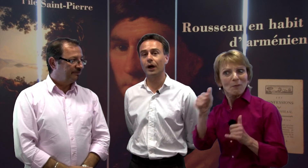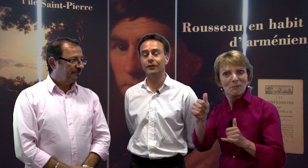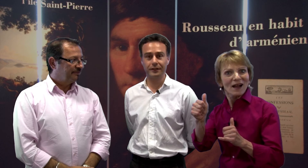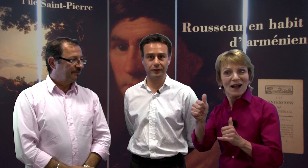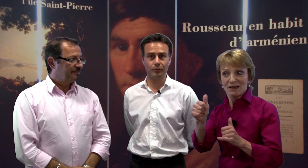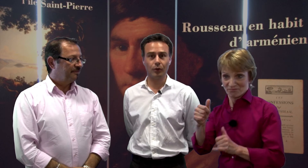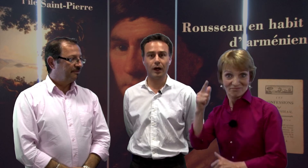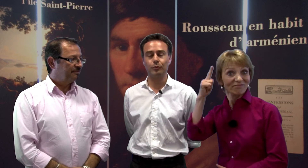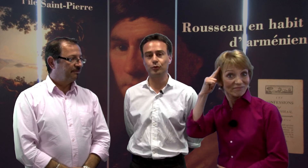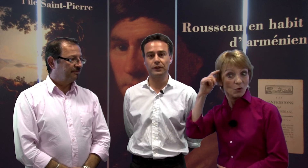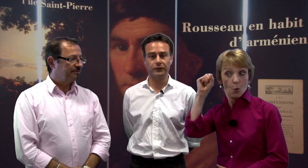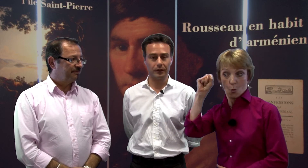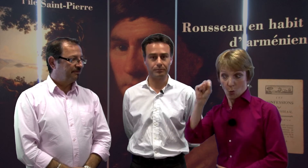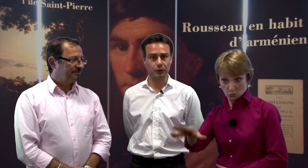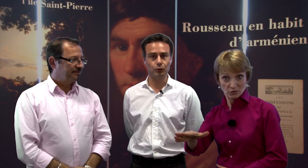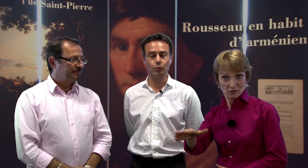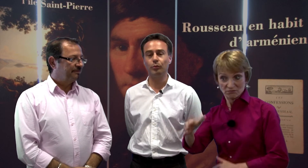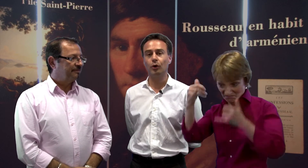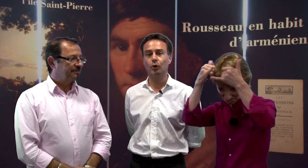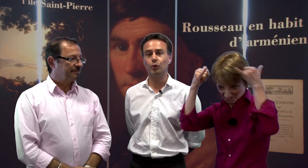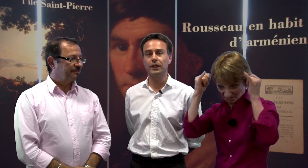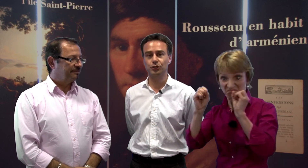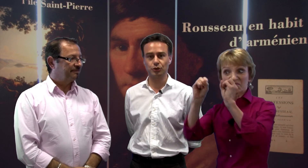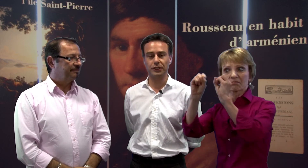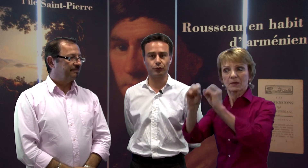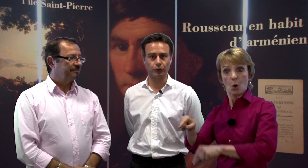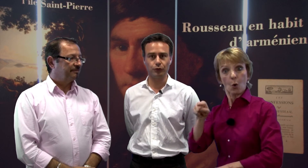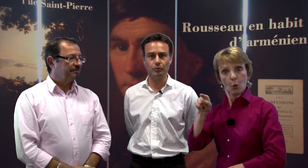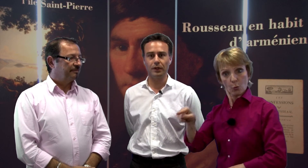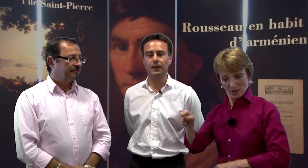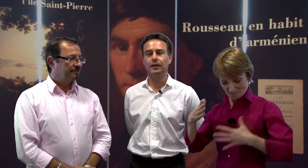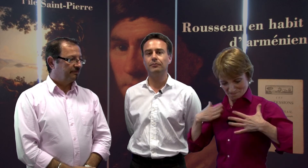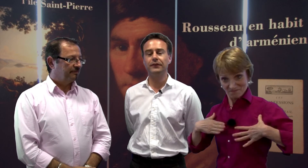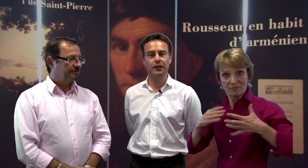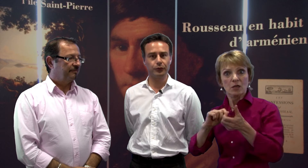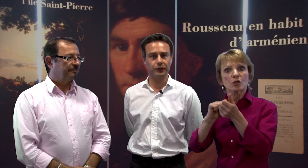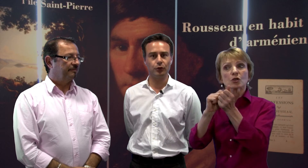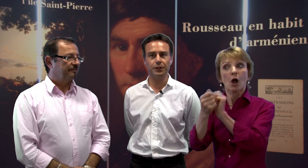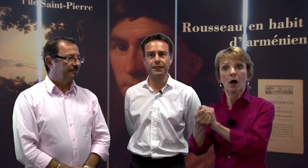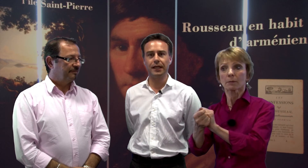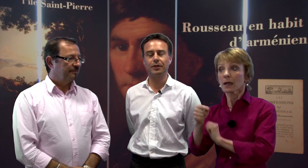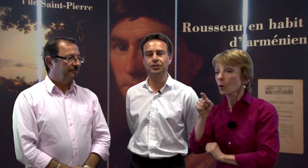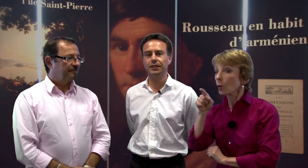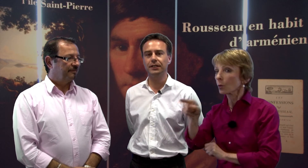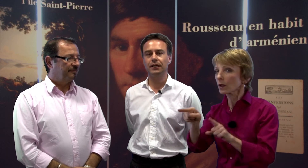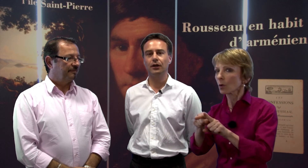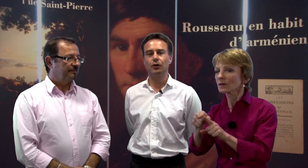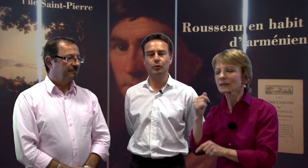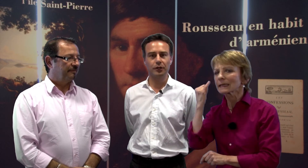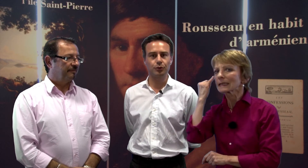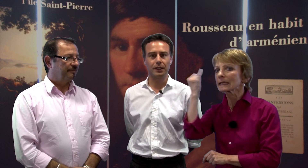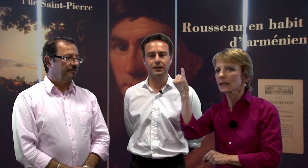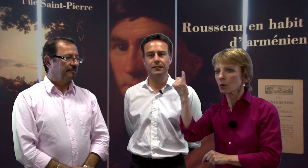Rousseau a effectivement abandonné sa perruque au moment où il a changé son costume, mais il est aussi celui qui a imaginé